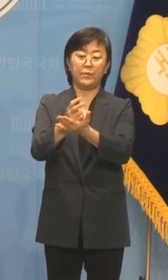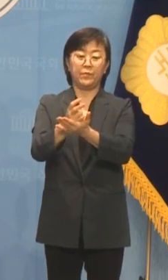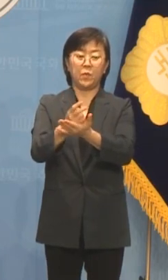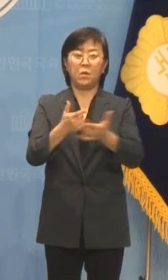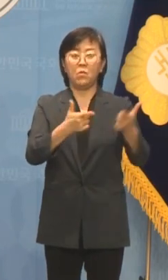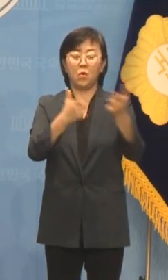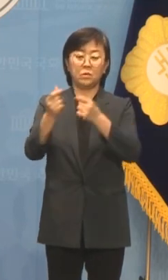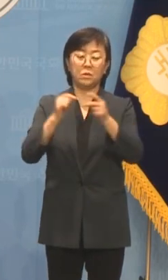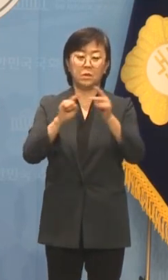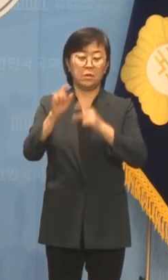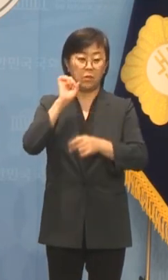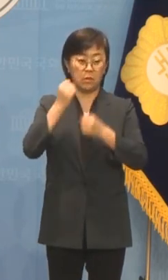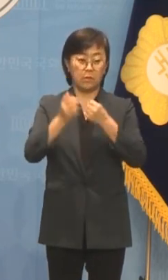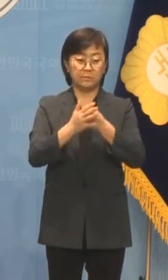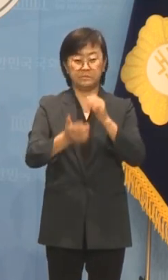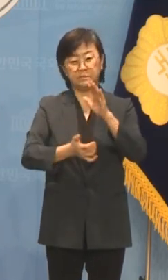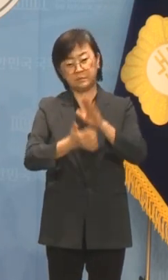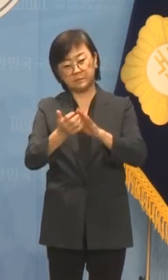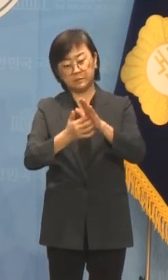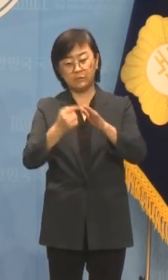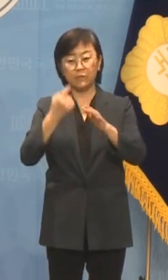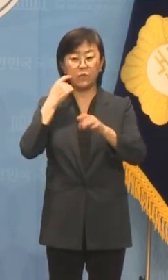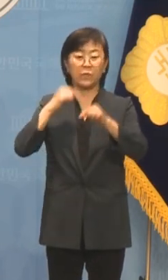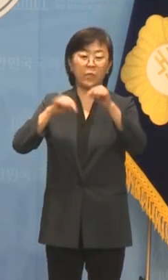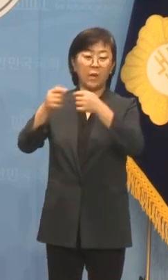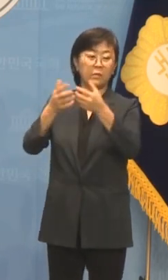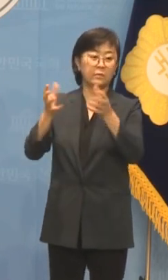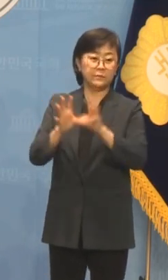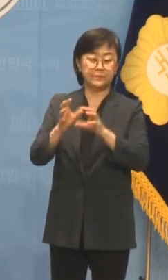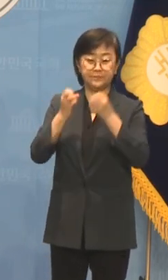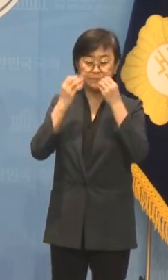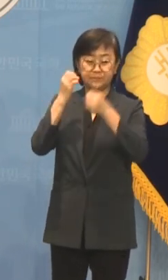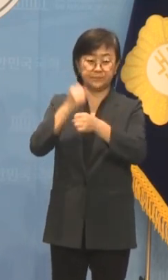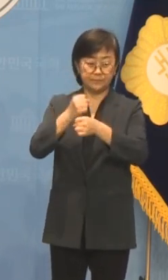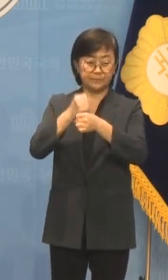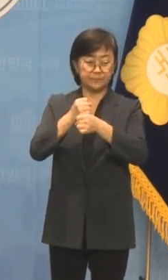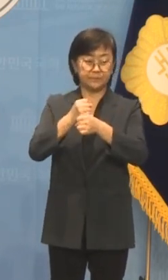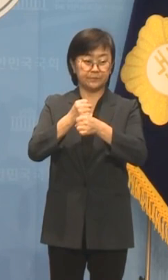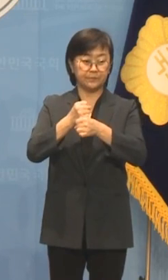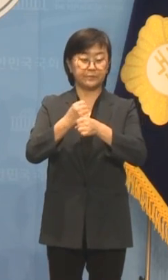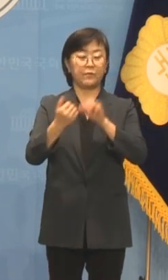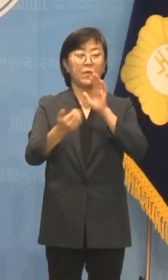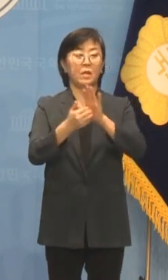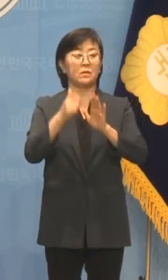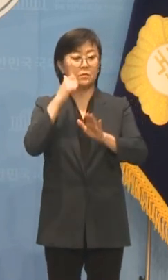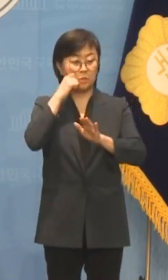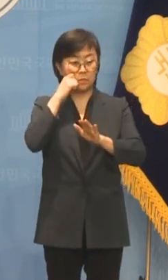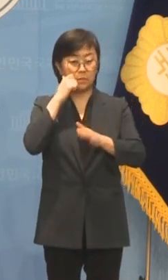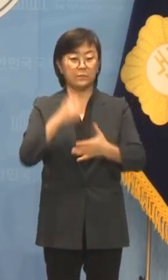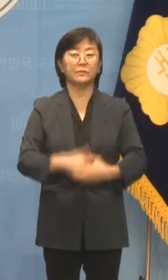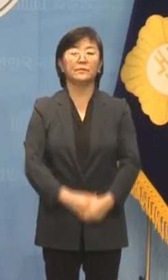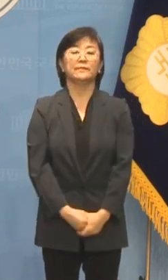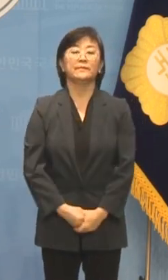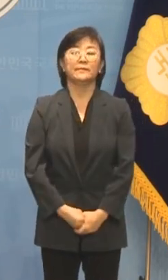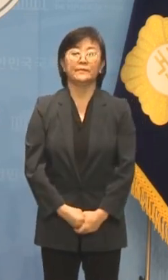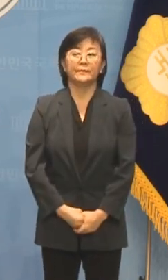정도로 복잡하고 꼼수, 위성정당, 창당이라는 부작용을 막을 수가 없는